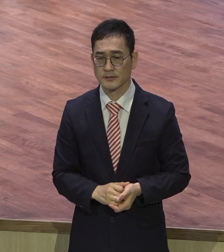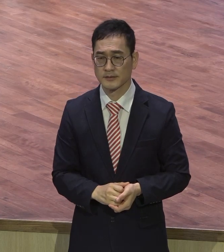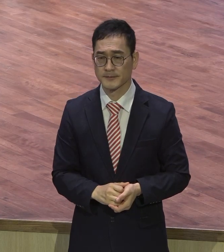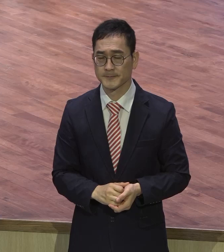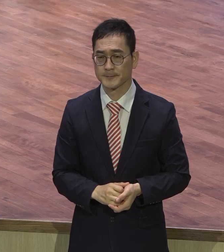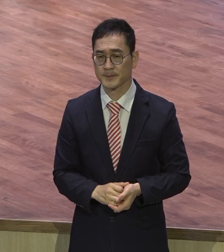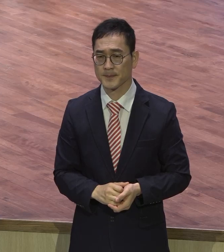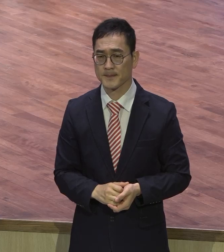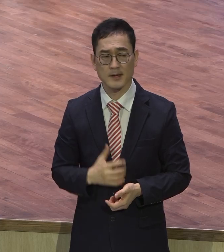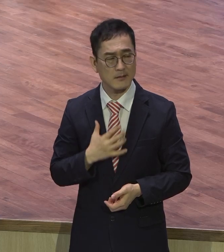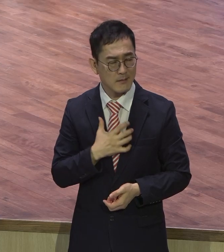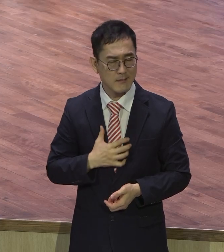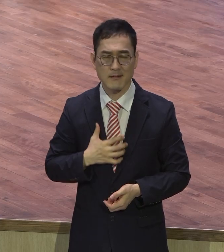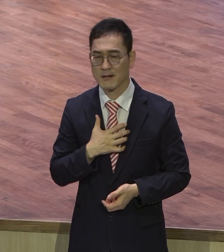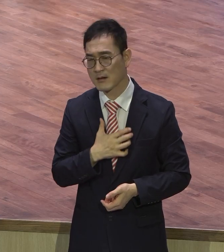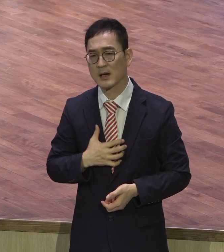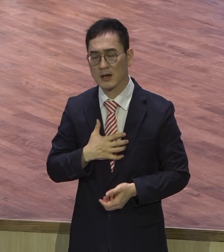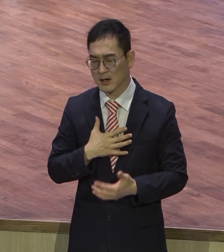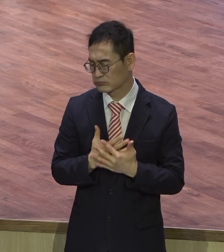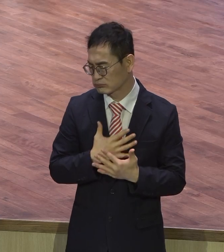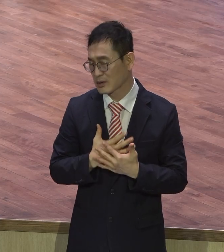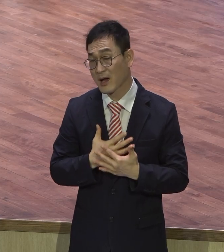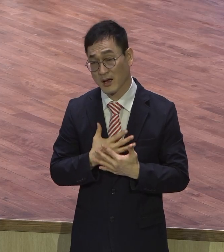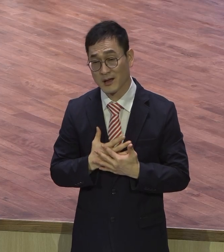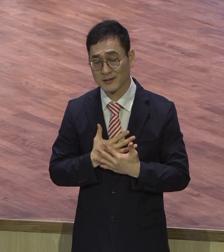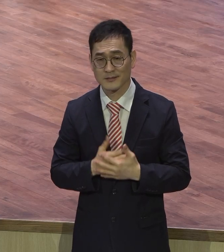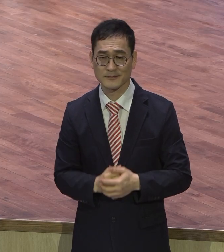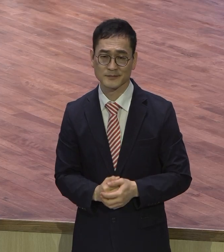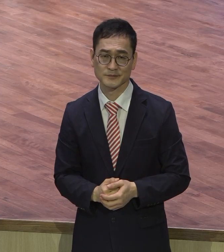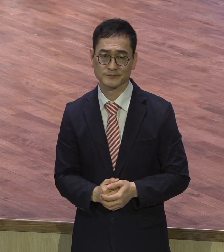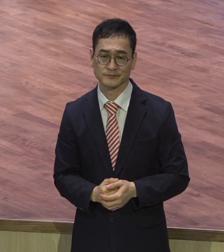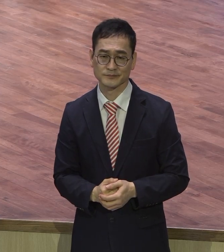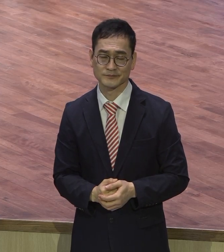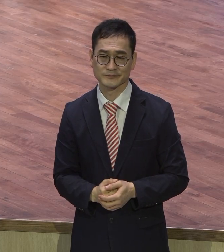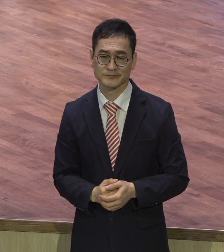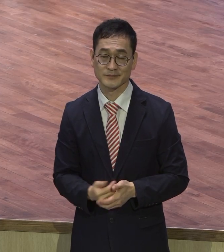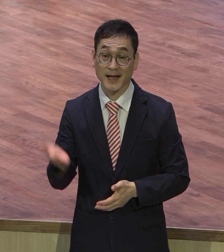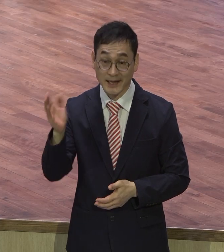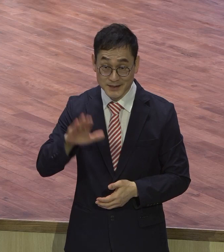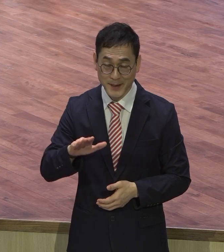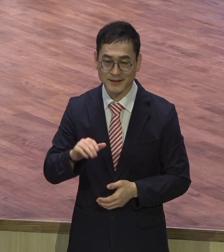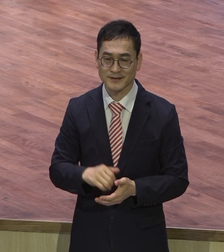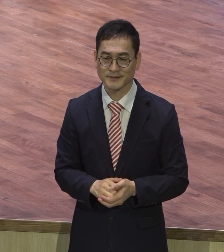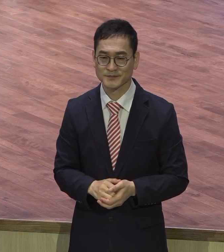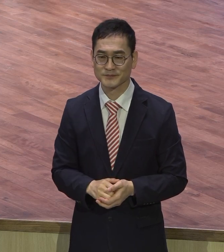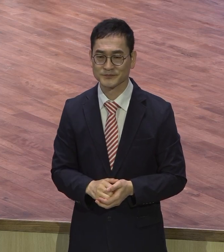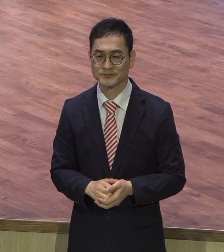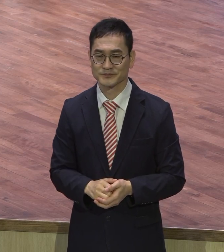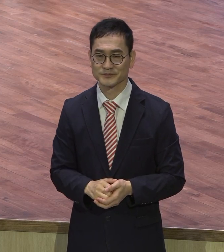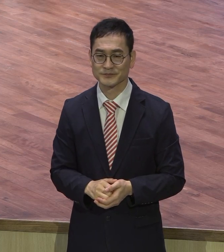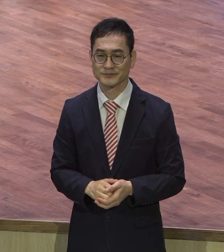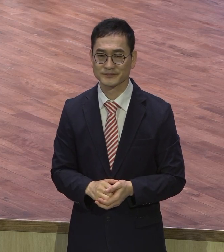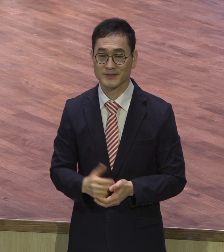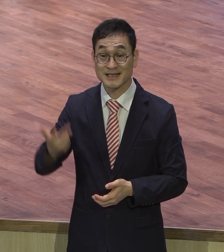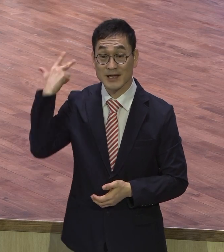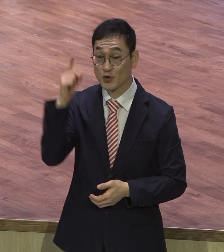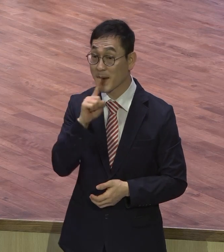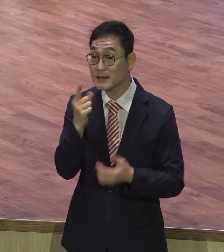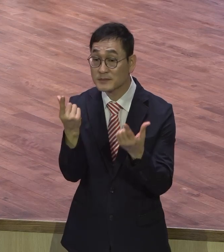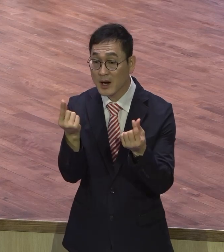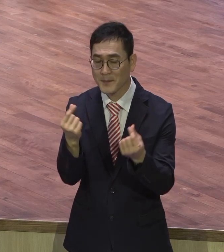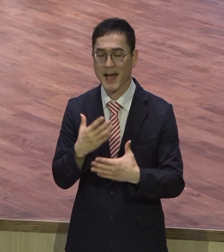지금 다 불안초도 속에 있지만 지난주 예수님 말씀하셨습니다. 그런 가운데서도 안심하라.